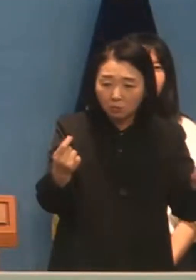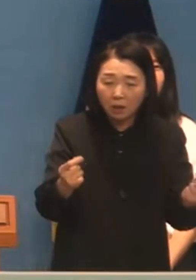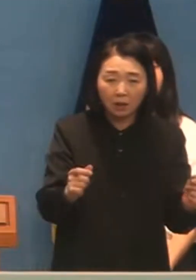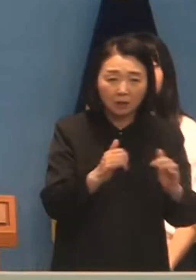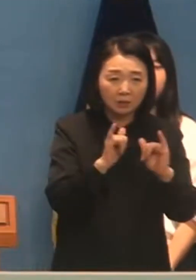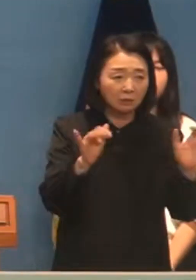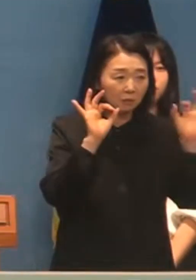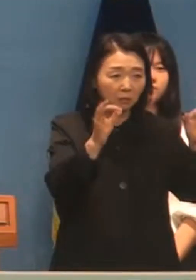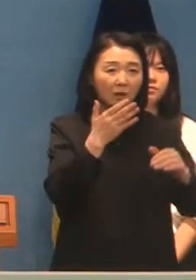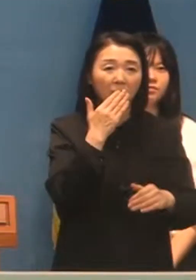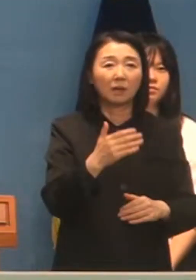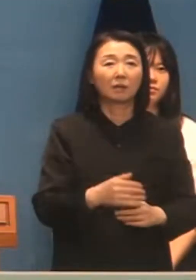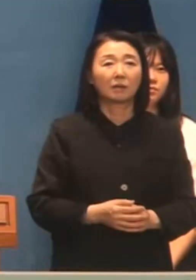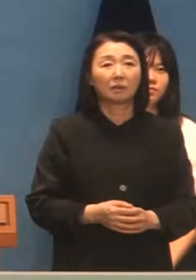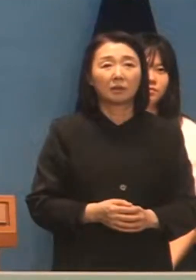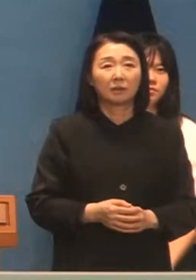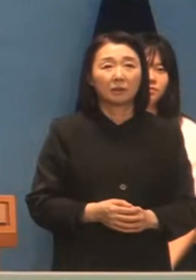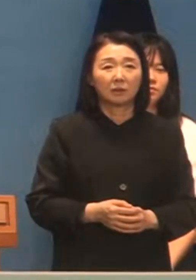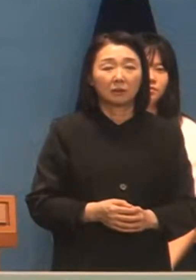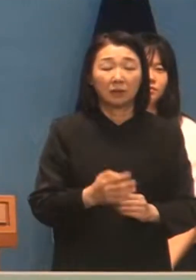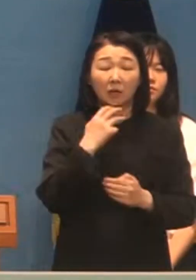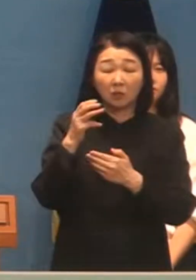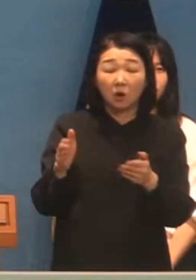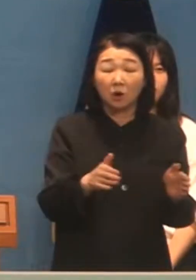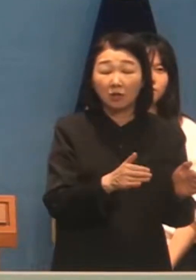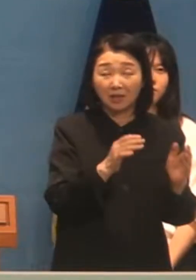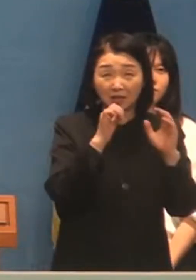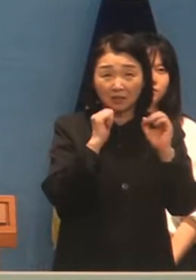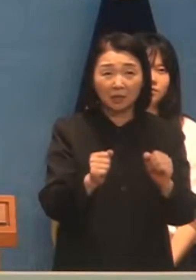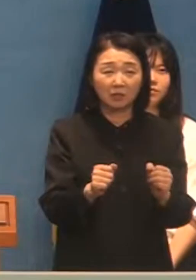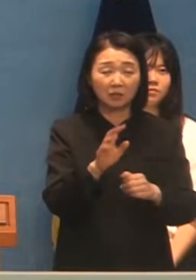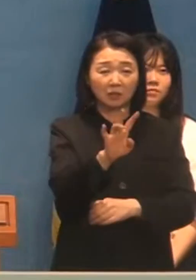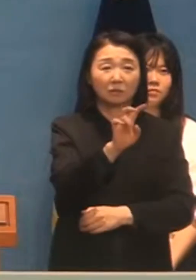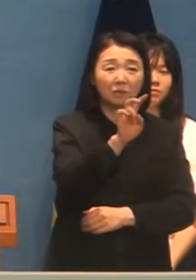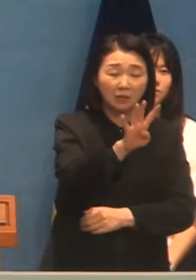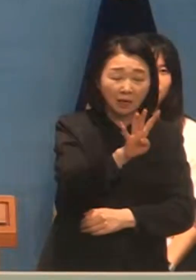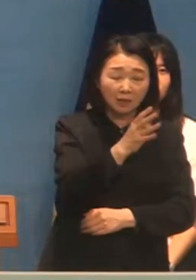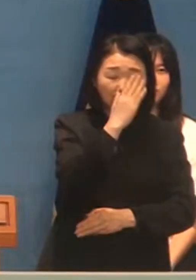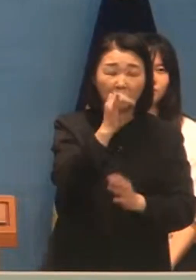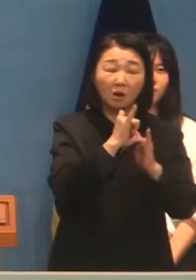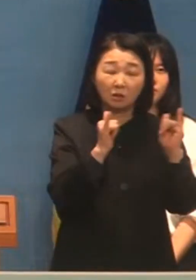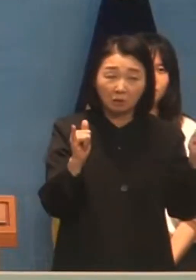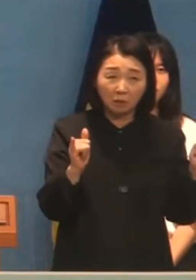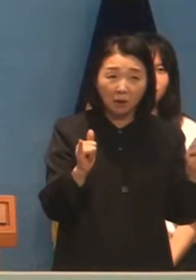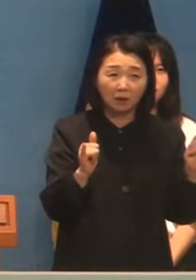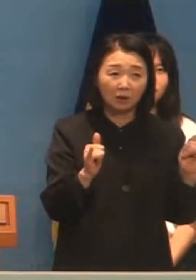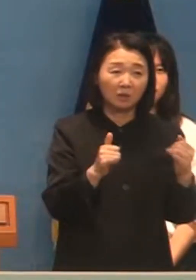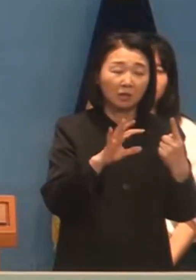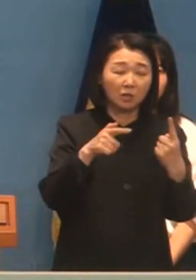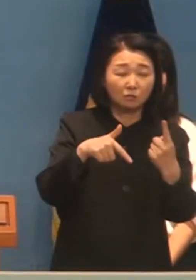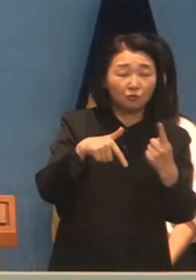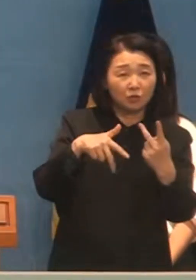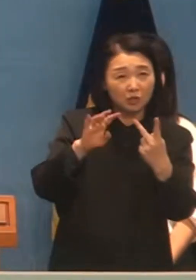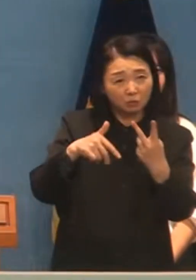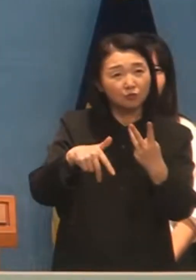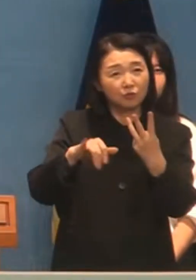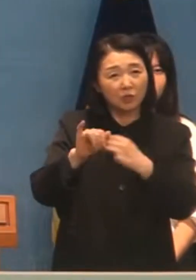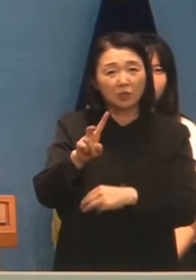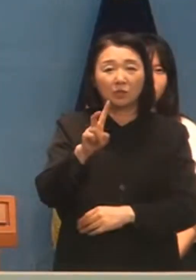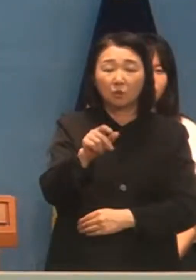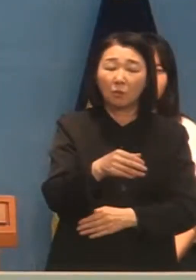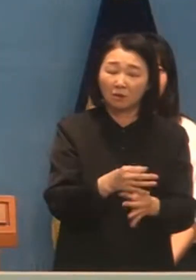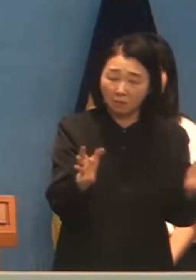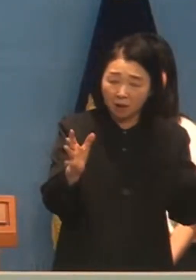합니다. 경기에 거주하는 24세 청년에게 분기별 25만 원을 지급하는 경기도 청년 기본소득